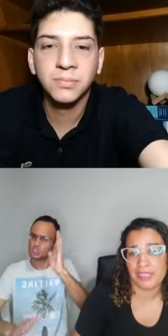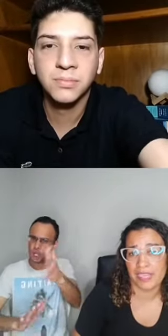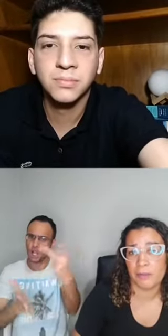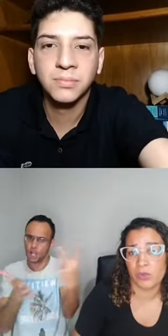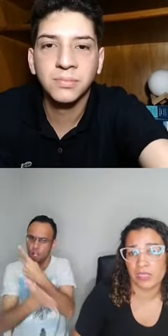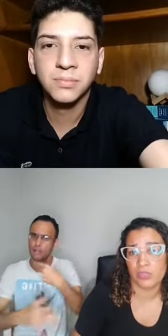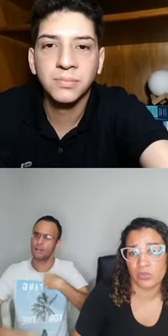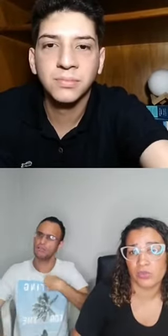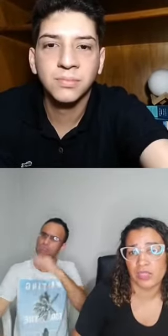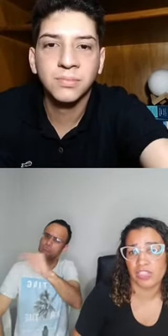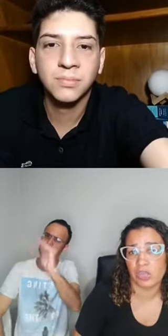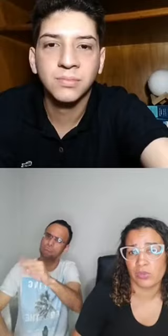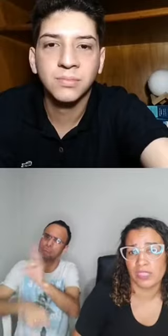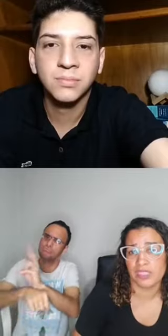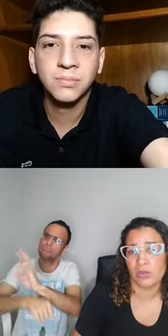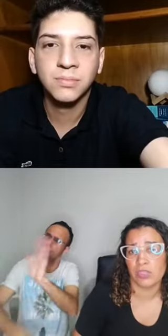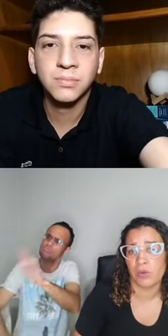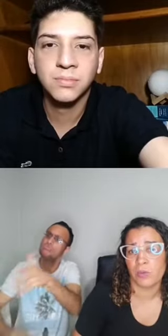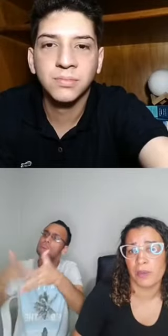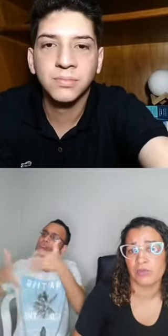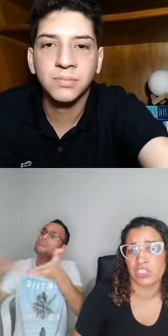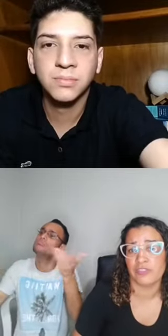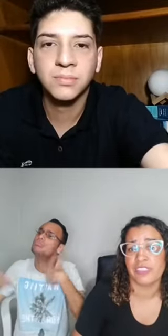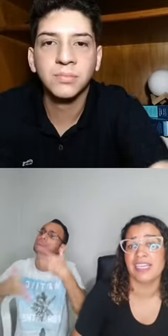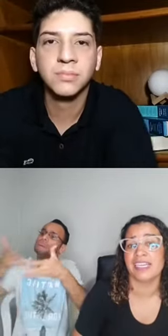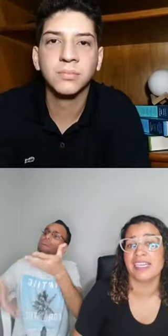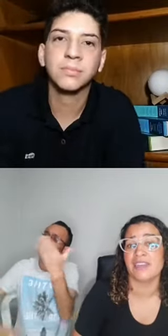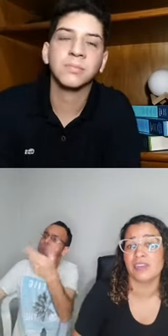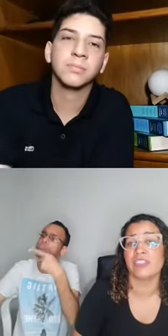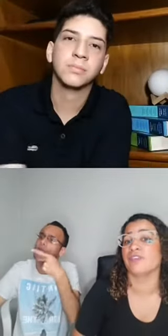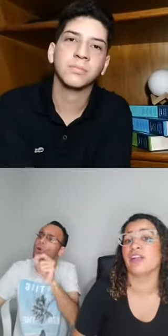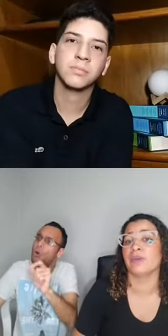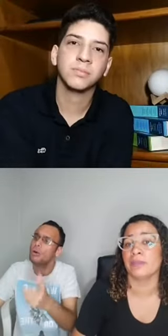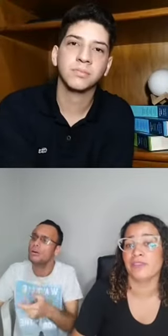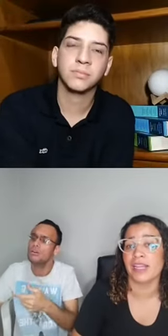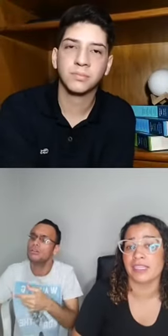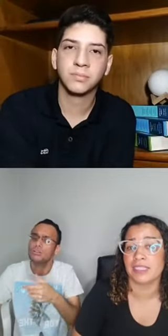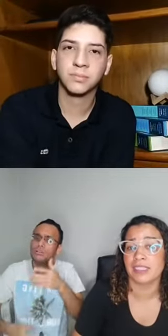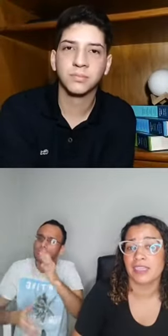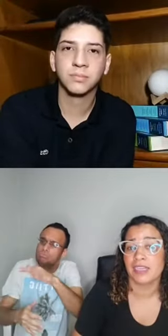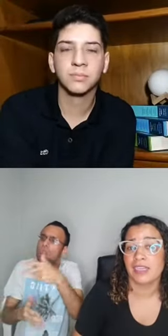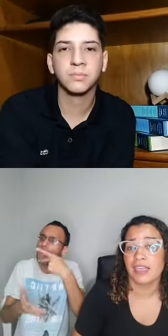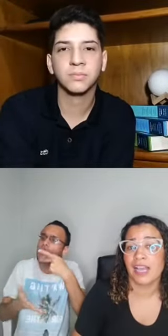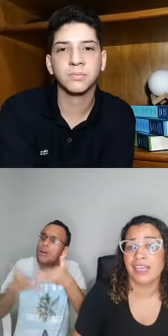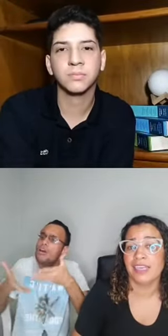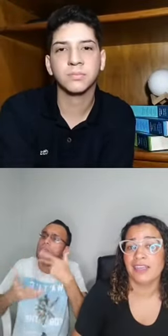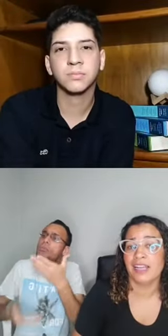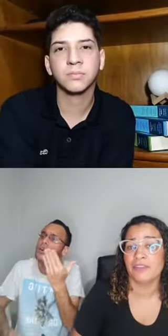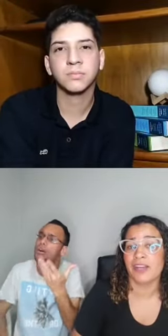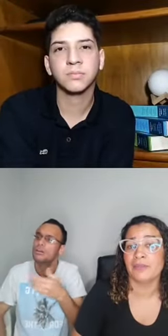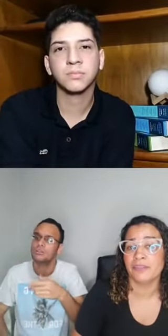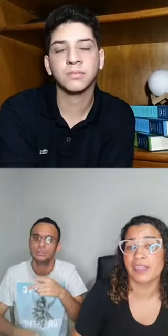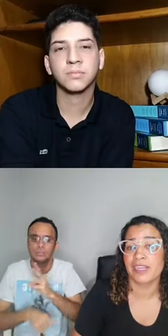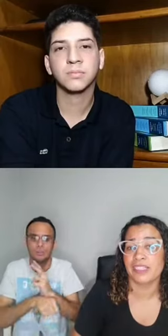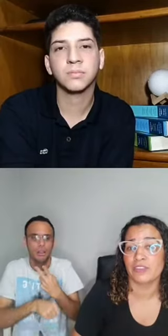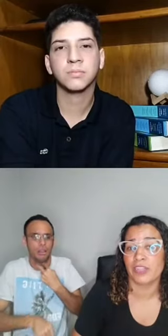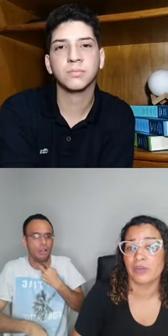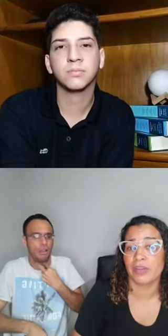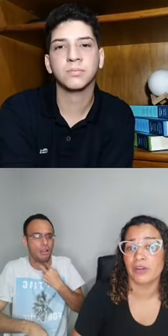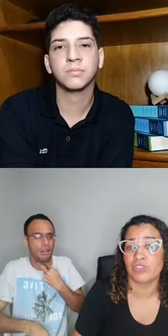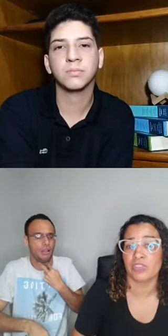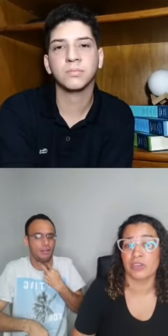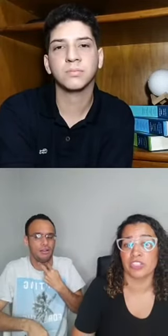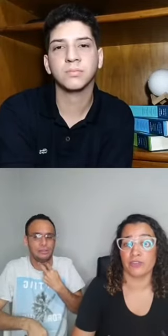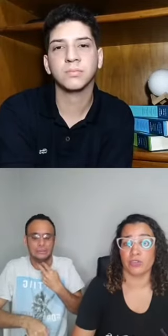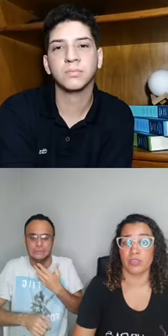Eu percebo isso, né? Já aconteceu de eu perguntar, chefe, sim, o que você falou aí? Me fala aí. Aí ele fala, me fala aí, que você foi na